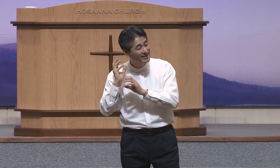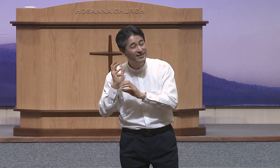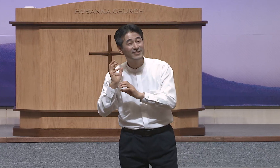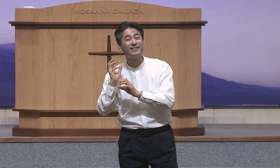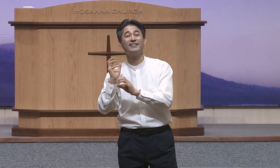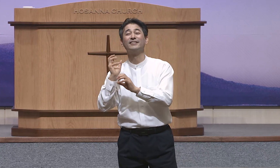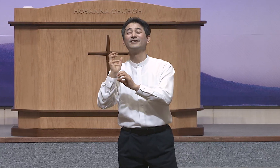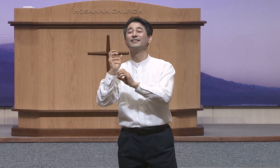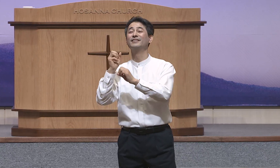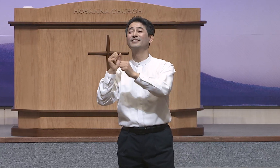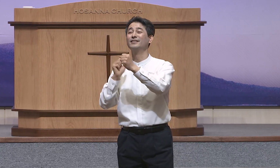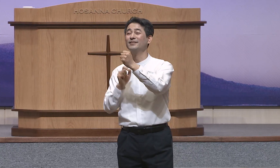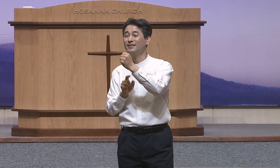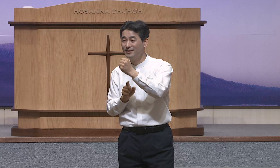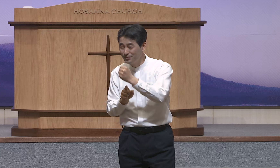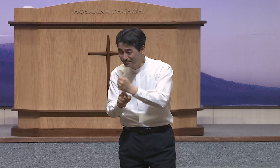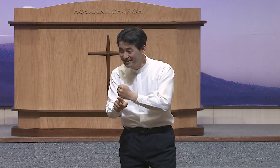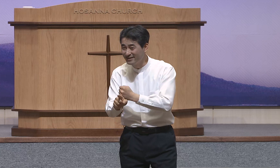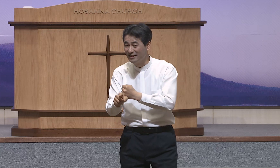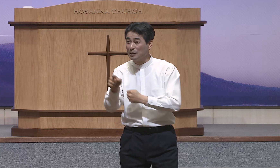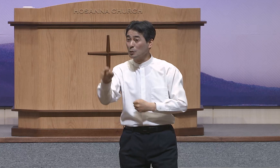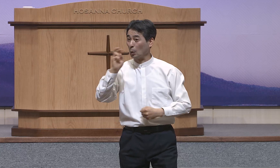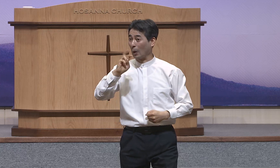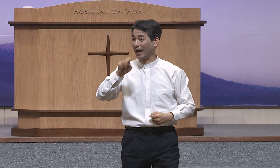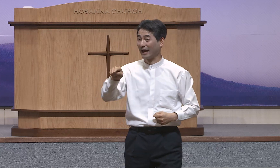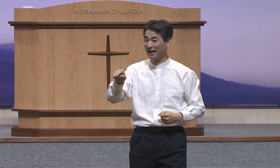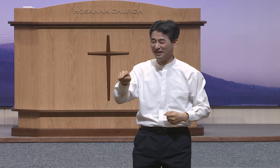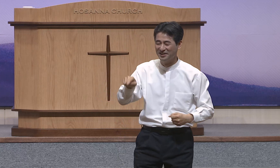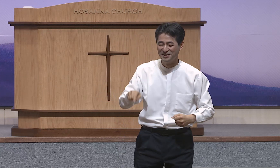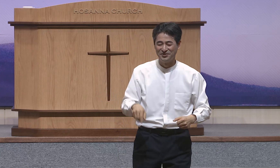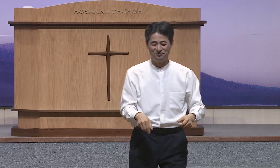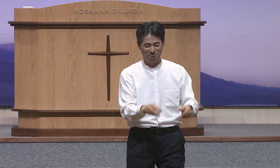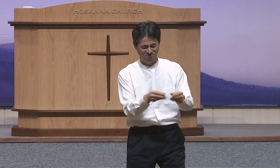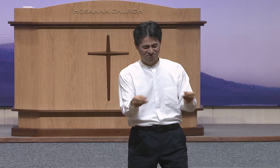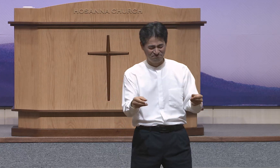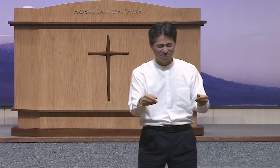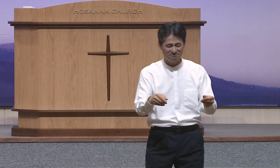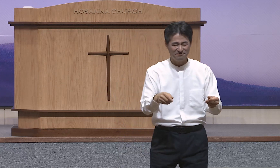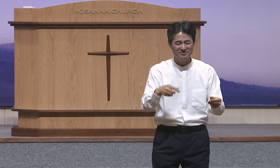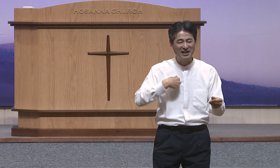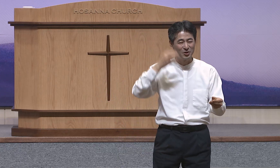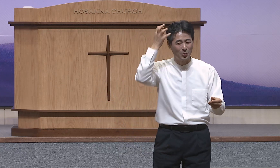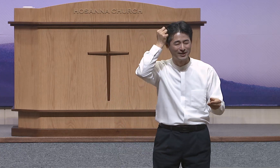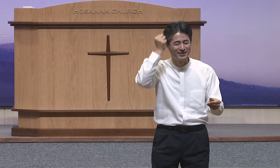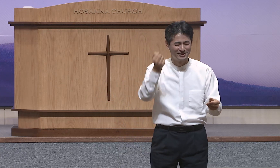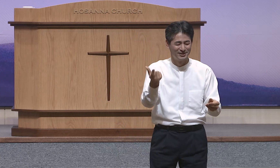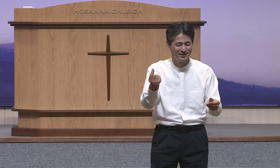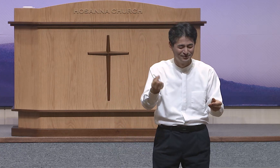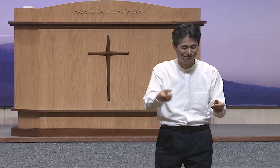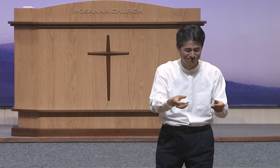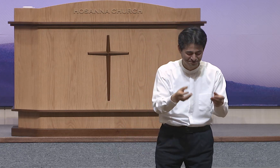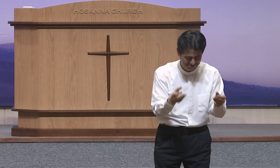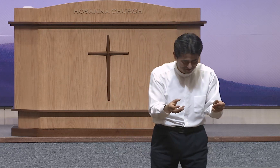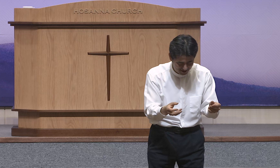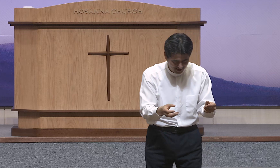십자가를 질 때 이 찬양이었어요. 그래서 제가 딱 펴놓고